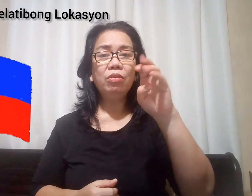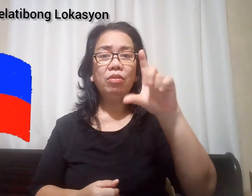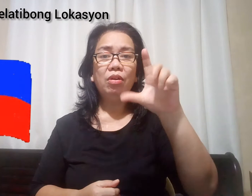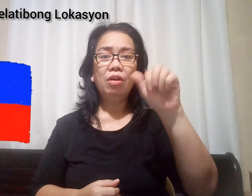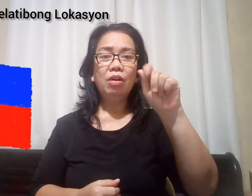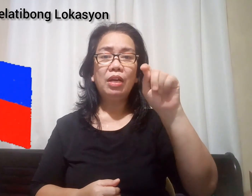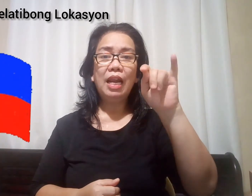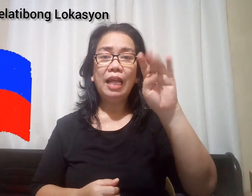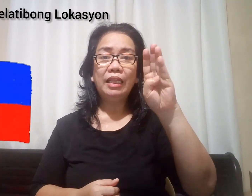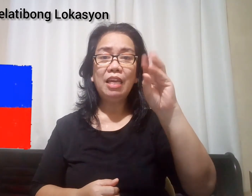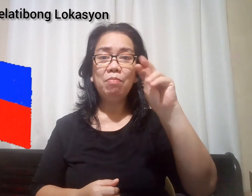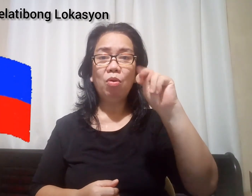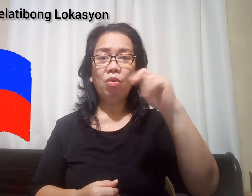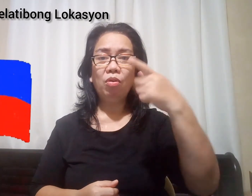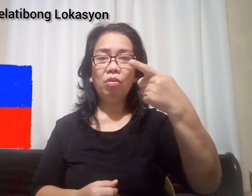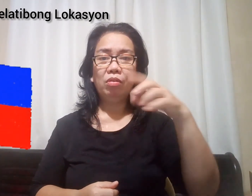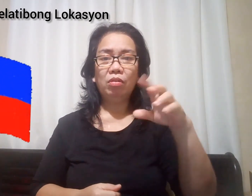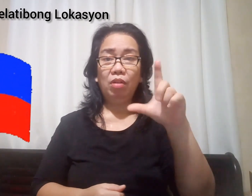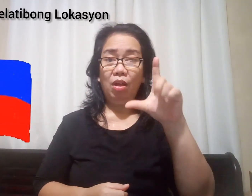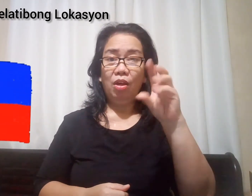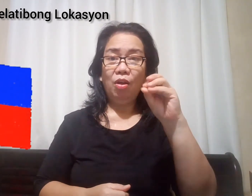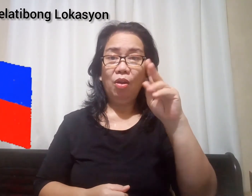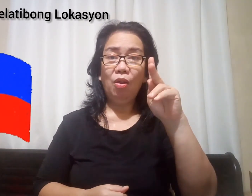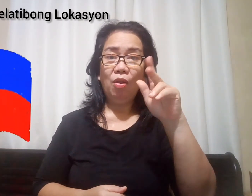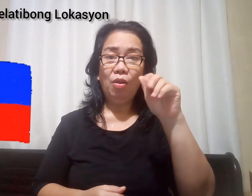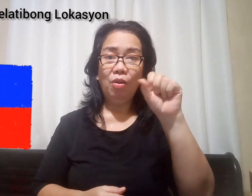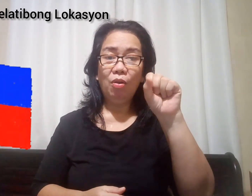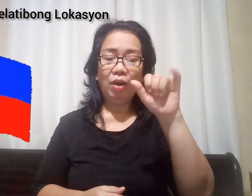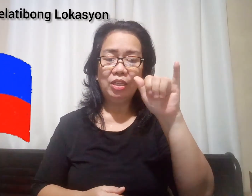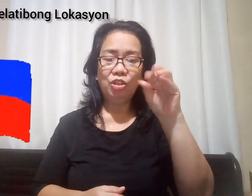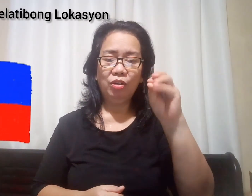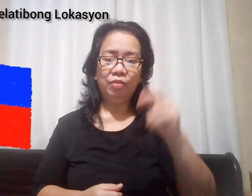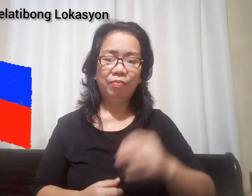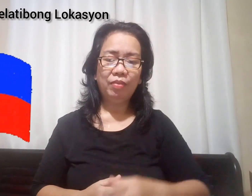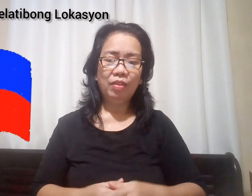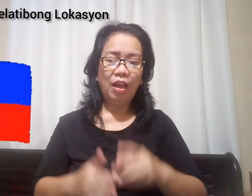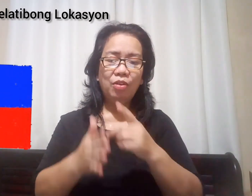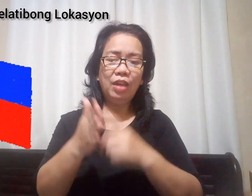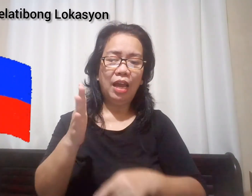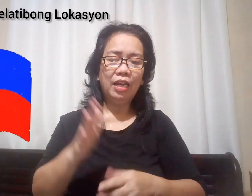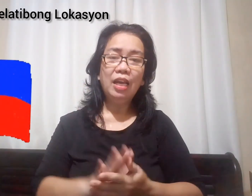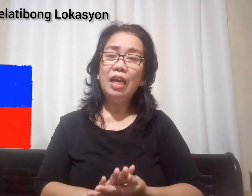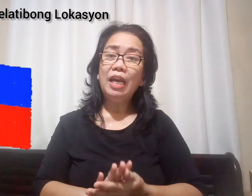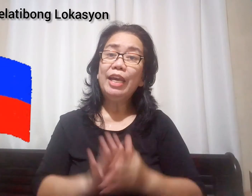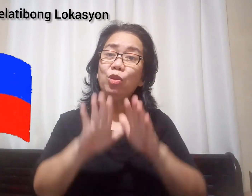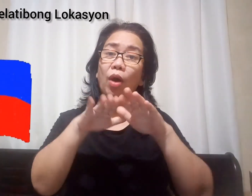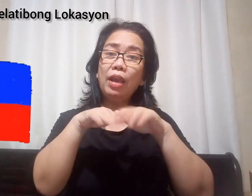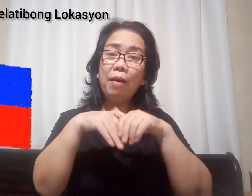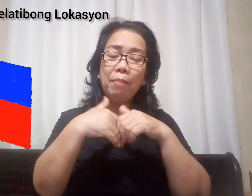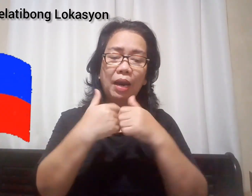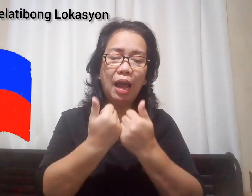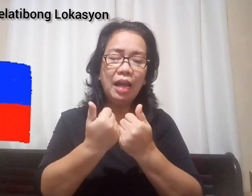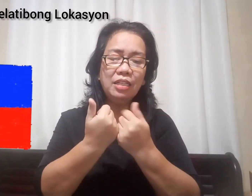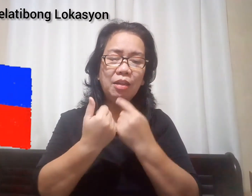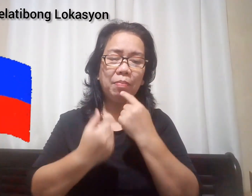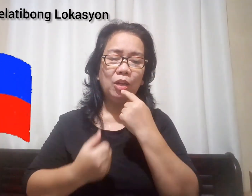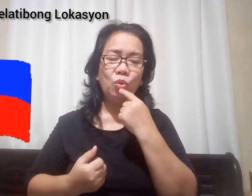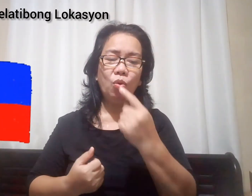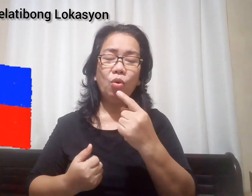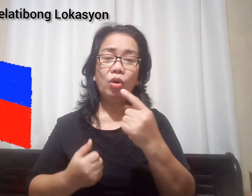relatibong lokasyon. Ano yan? Ito ay ang paraan sa pagtukoy